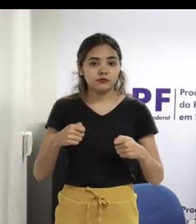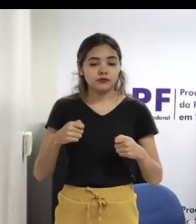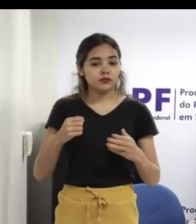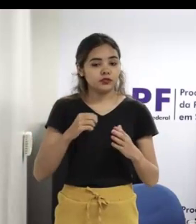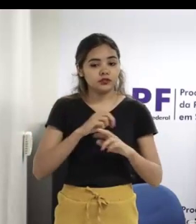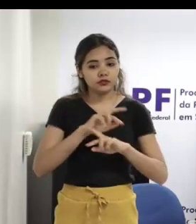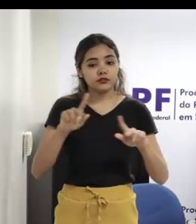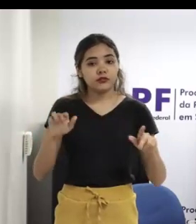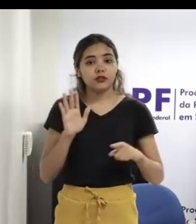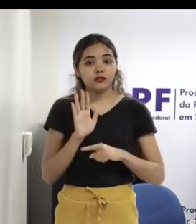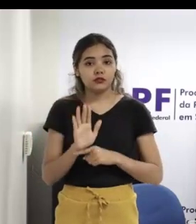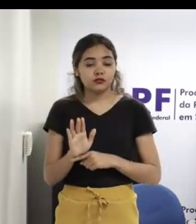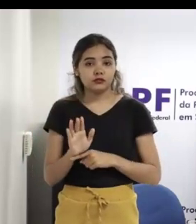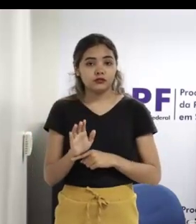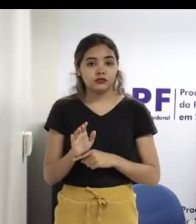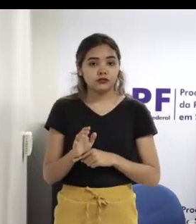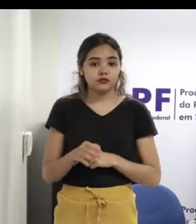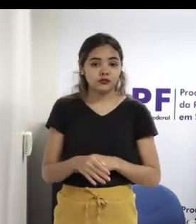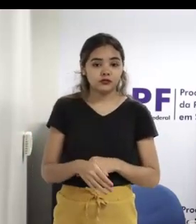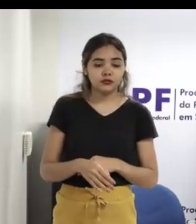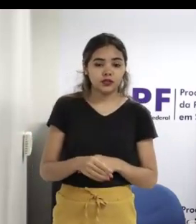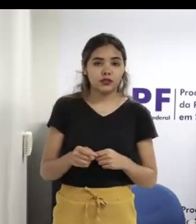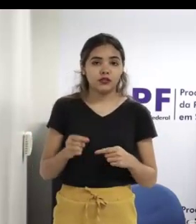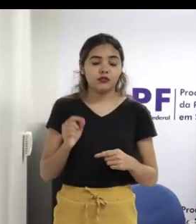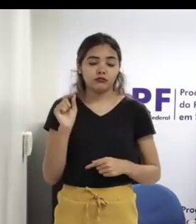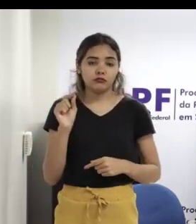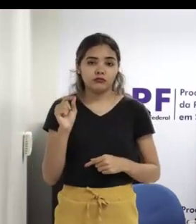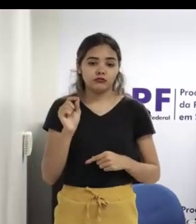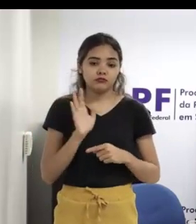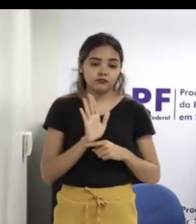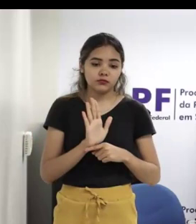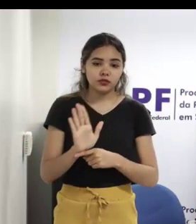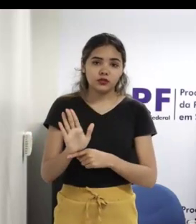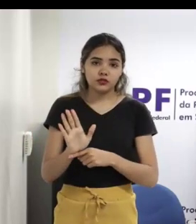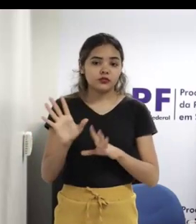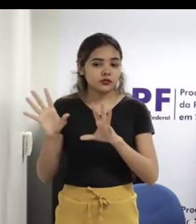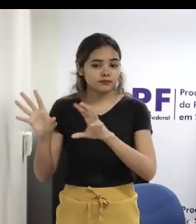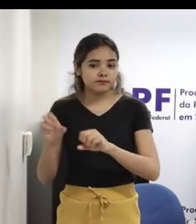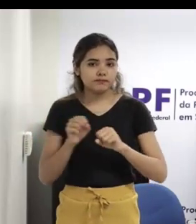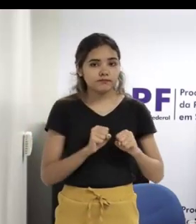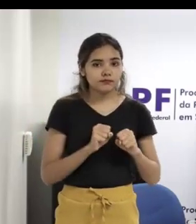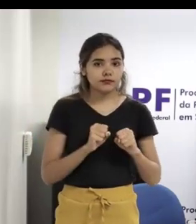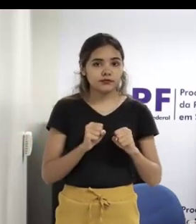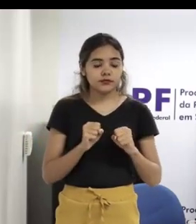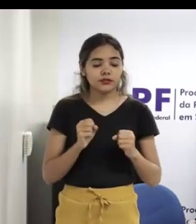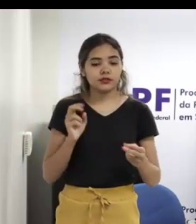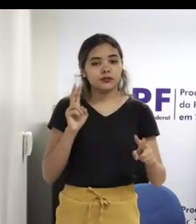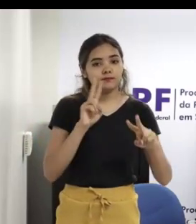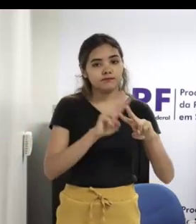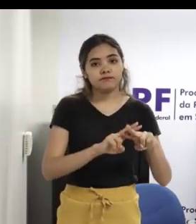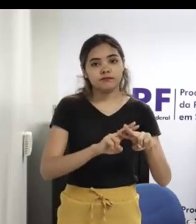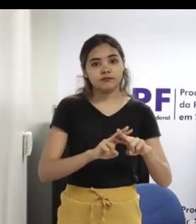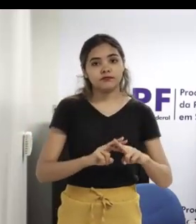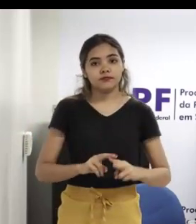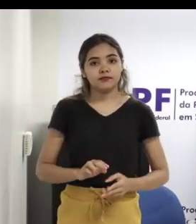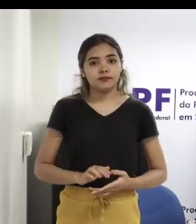o Rigor da Lei nós não abrimos mão ele não pode ser provedor pode ser o que for nós vamos tá cobrando da rede de